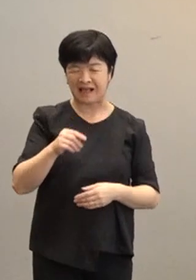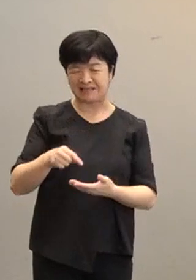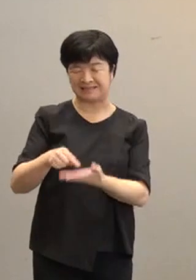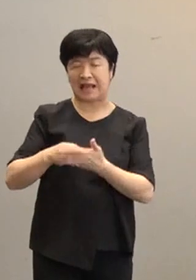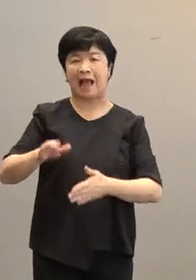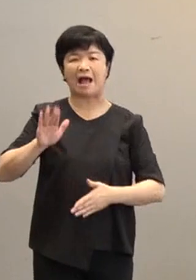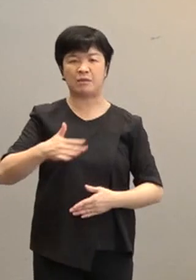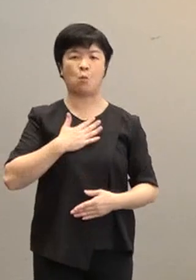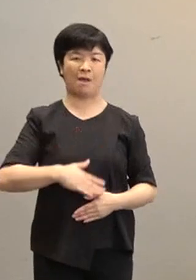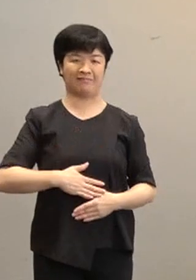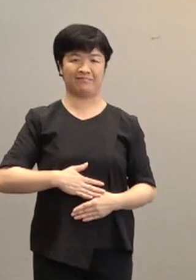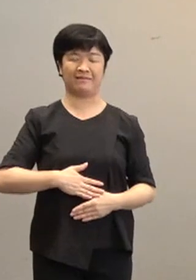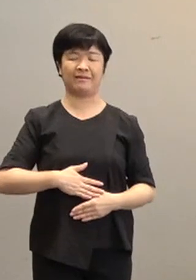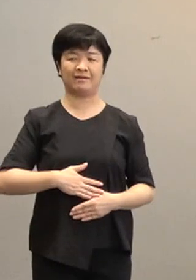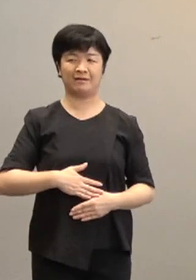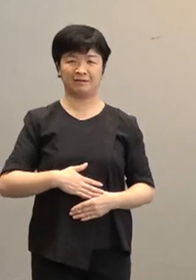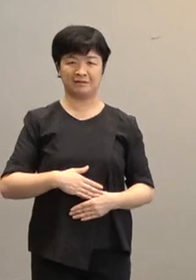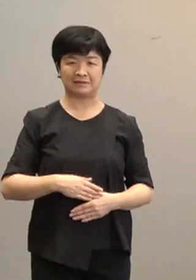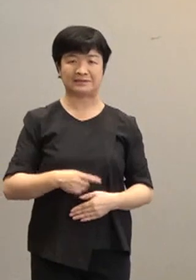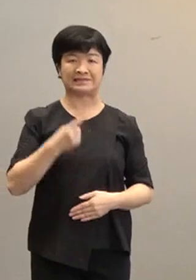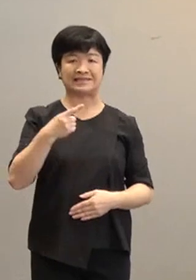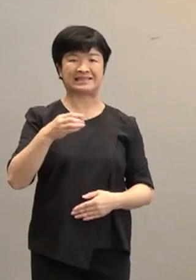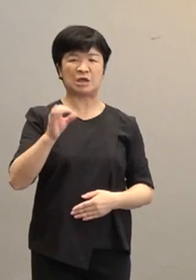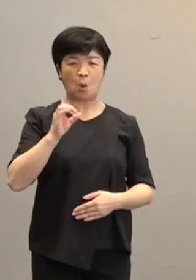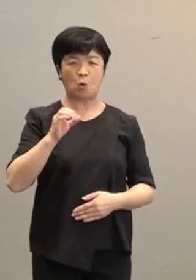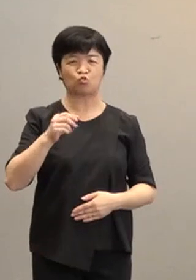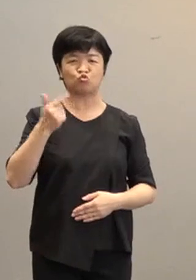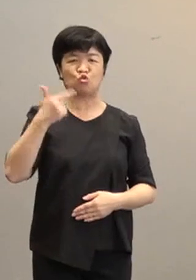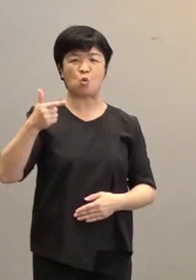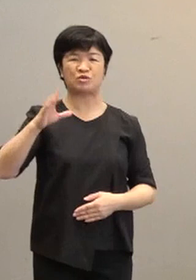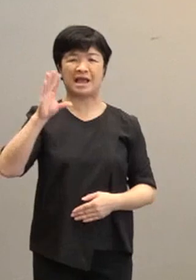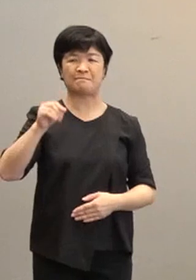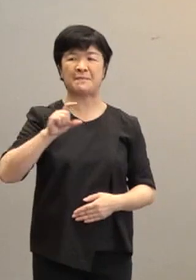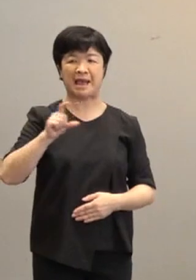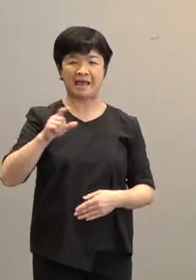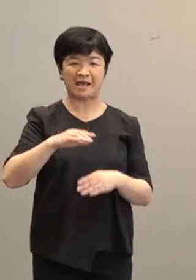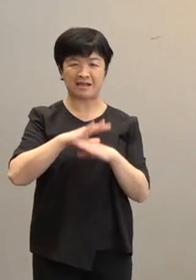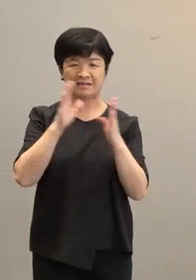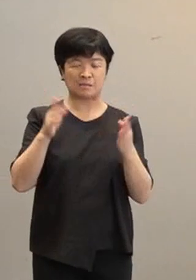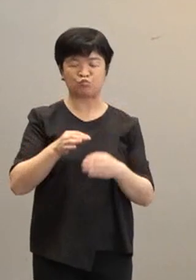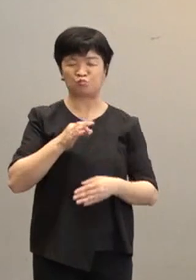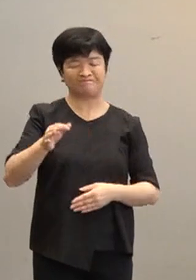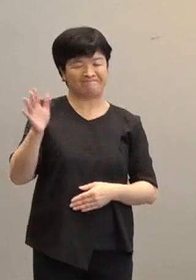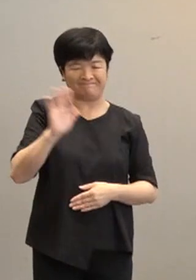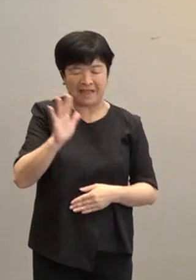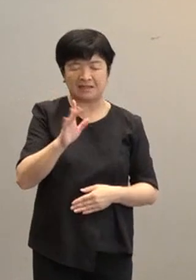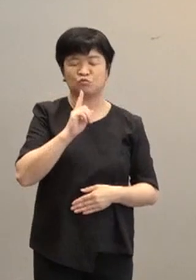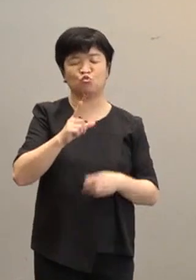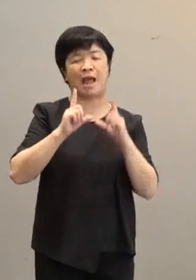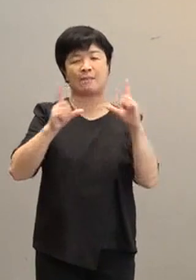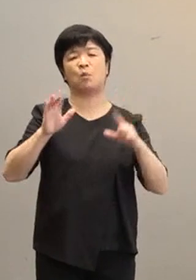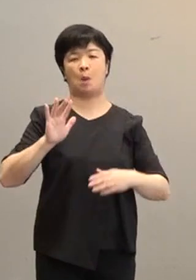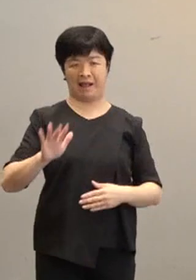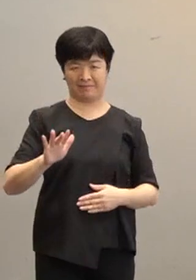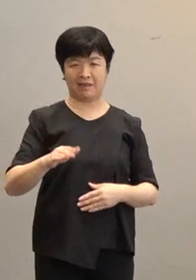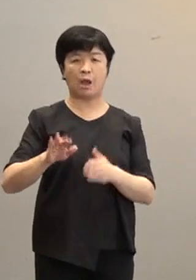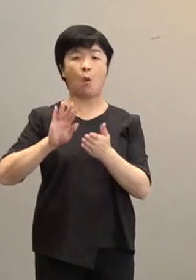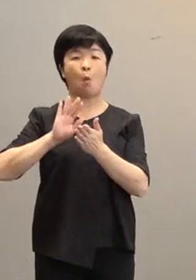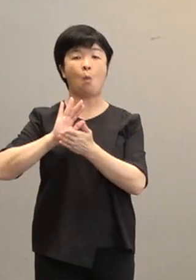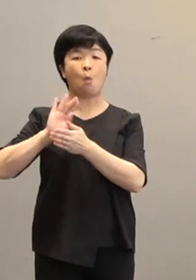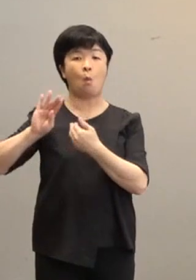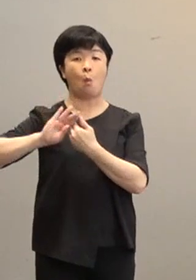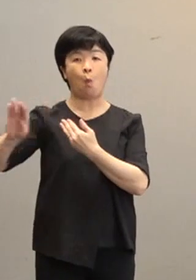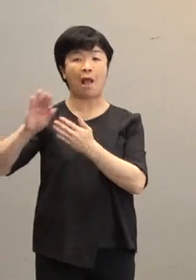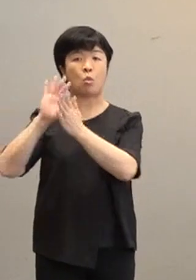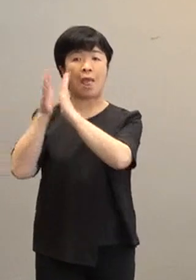で、1億6000万円全額不交付決まったという発表がありました。また県ででもですね、かなりこ